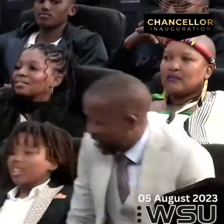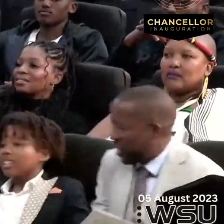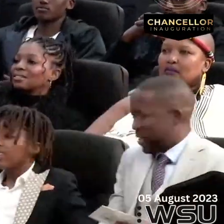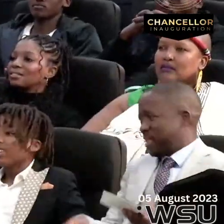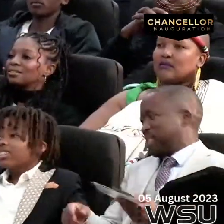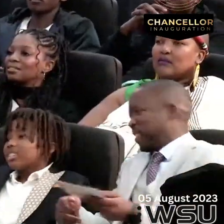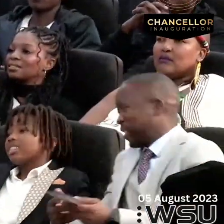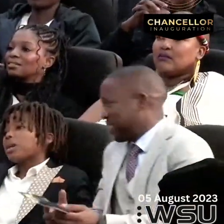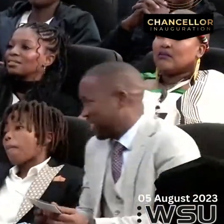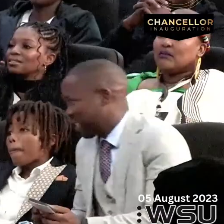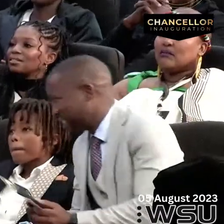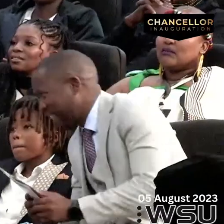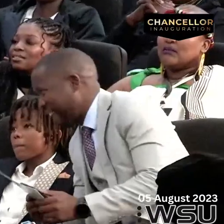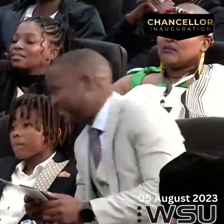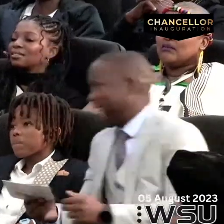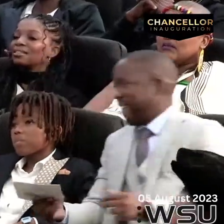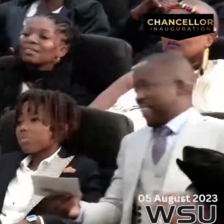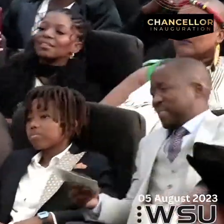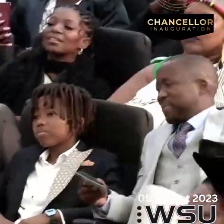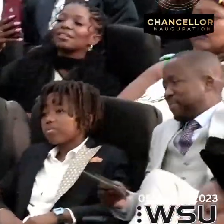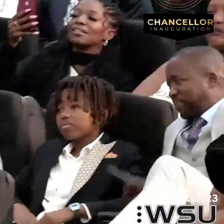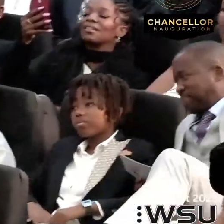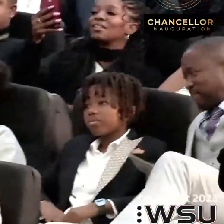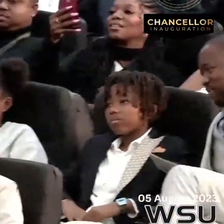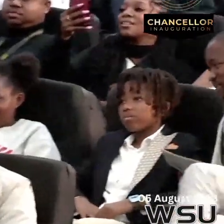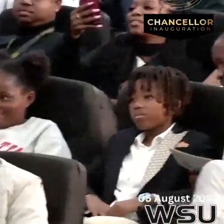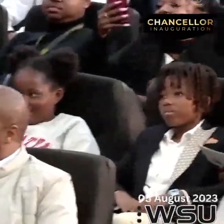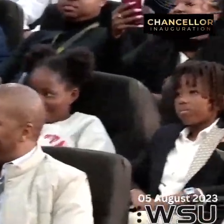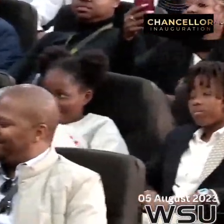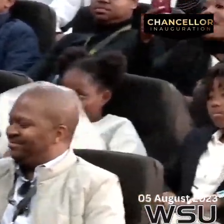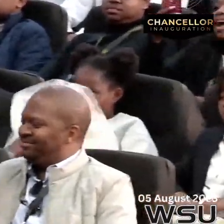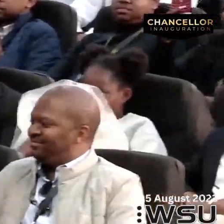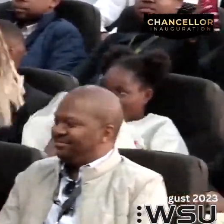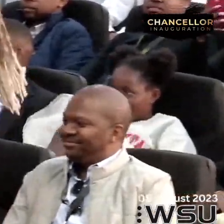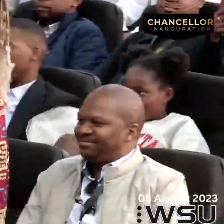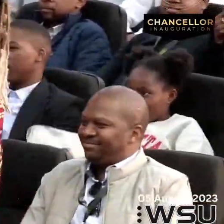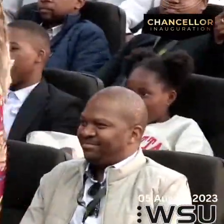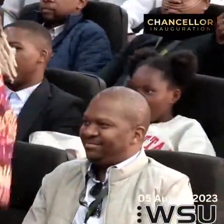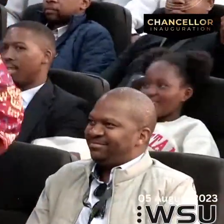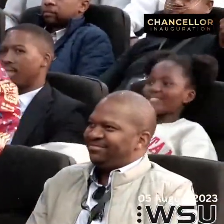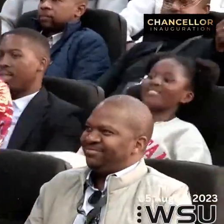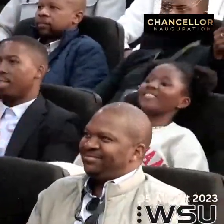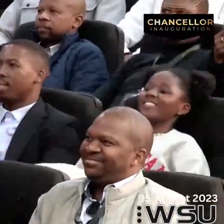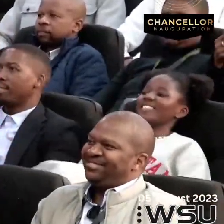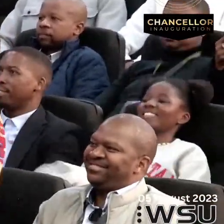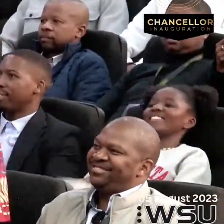alandelwe nguchule phakama uchule